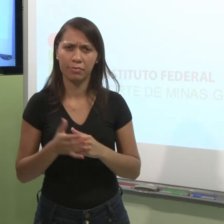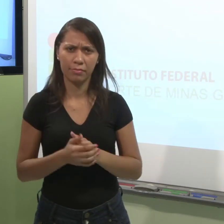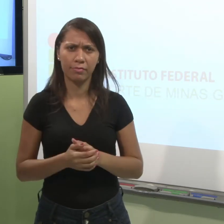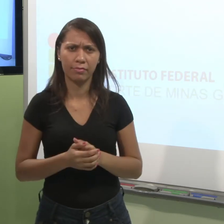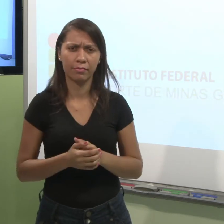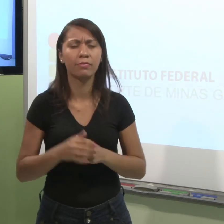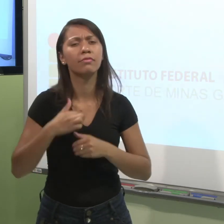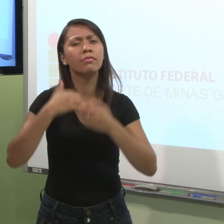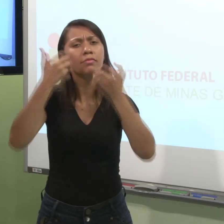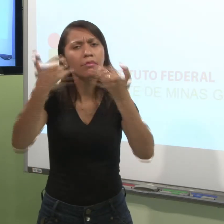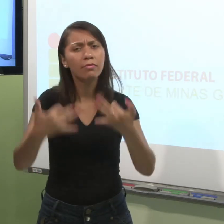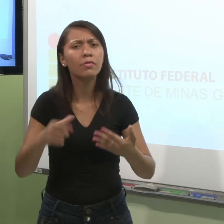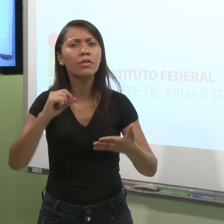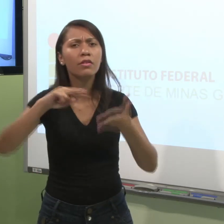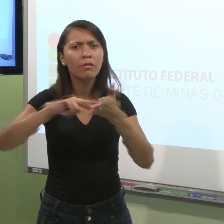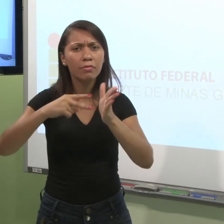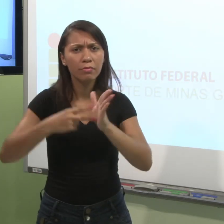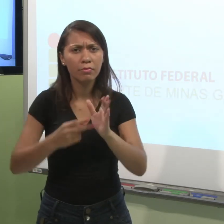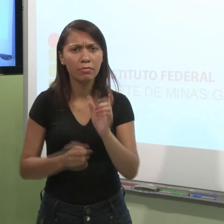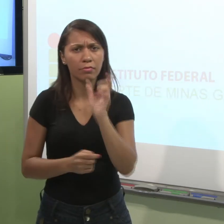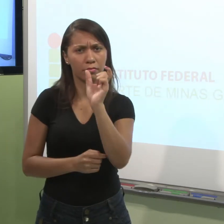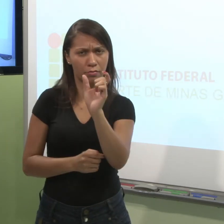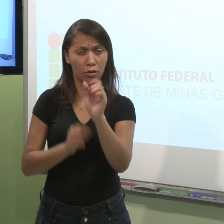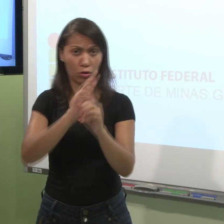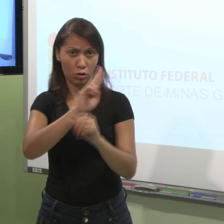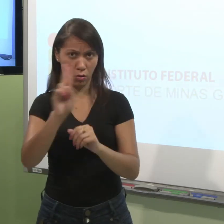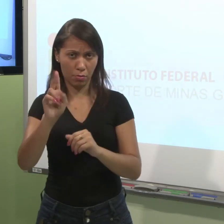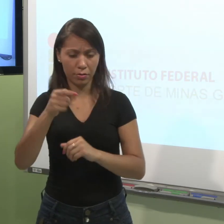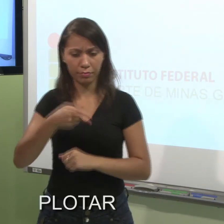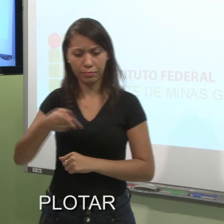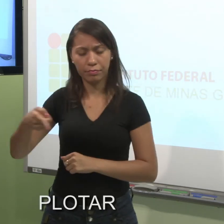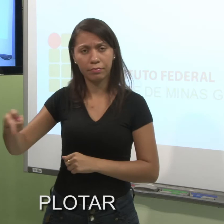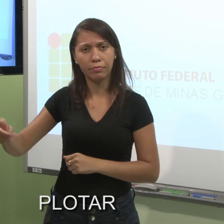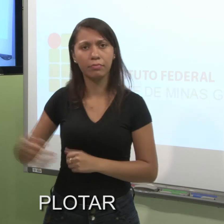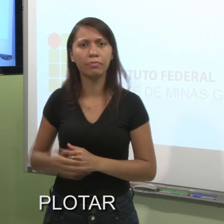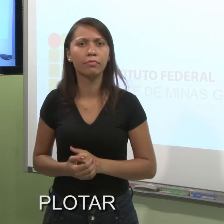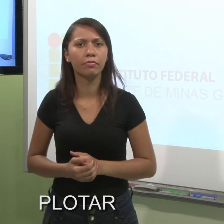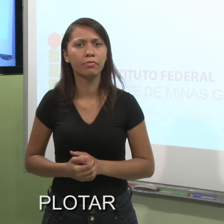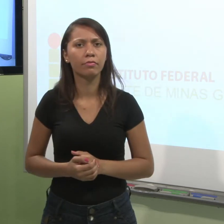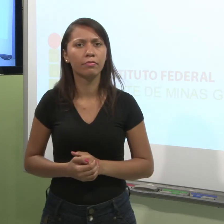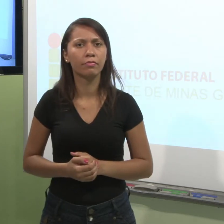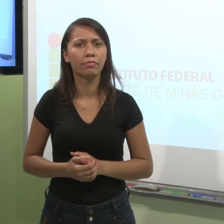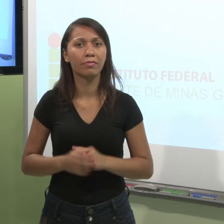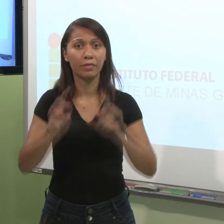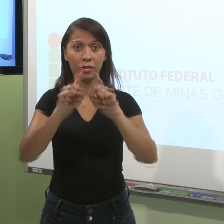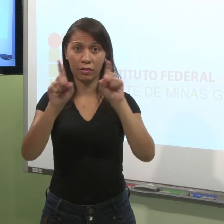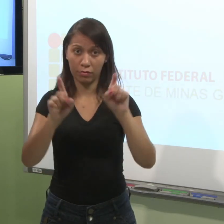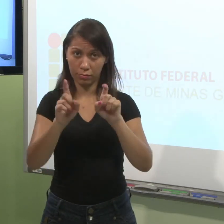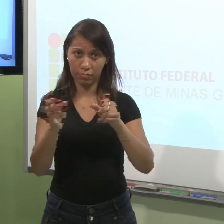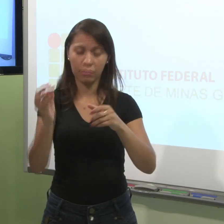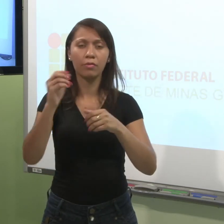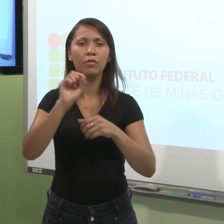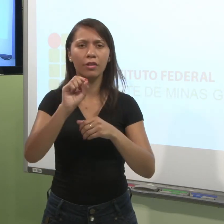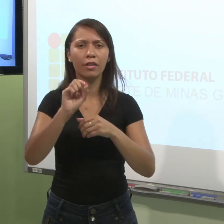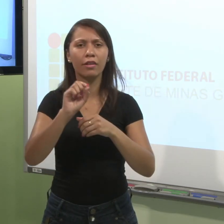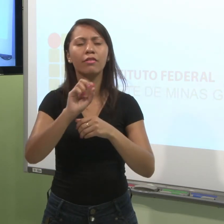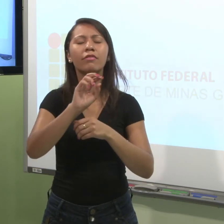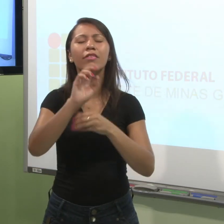para vocês o que significa a palavra plotar. Plotar em informática significa desenhar em um gráfico, ou